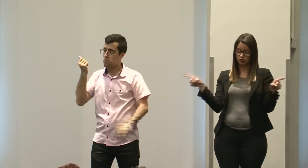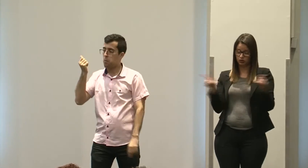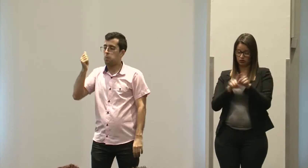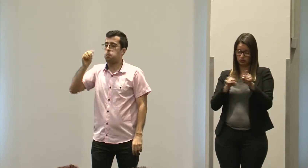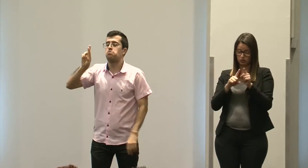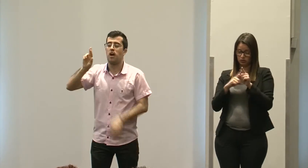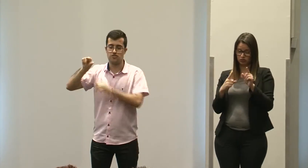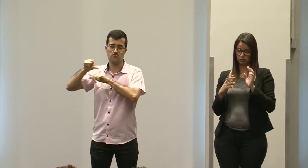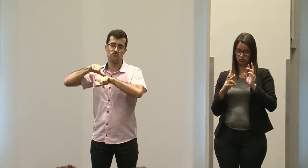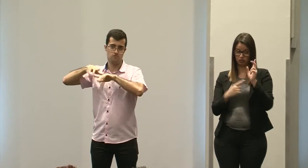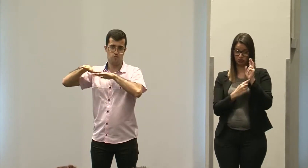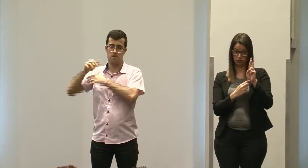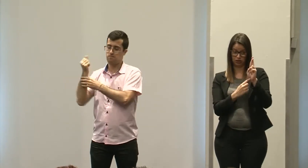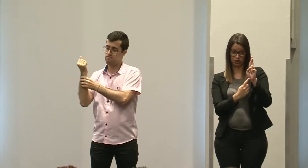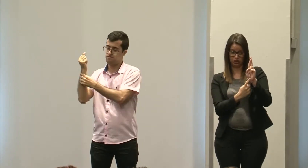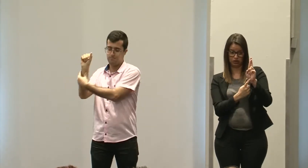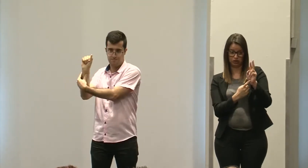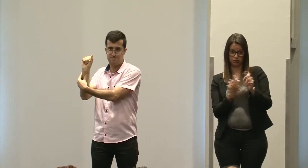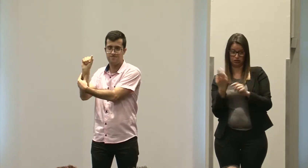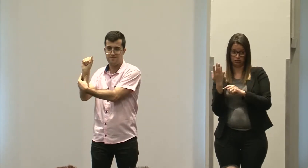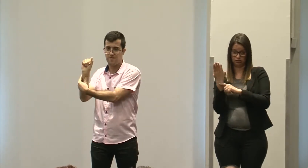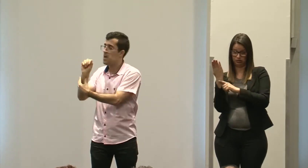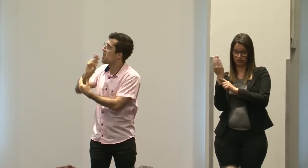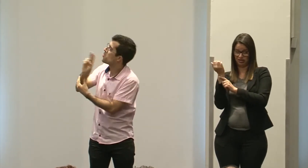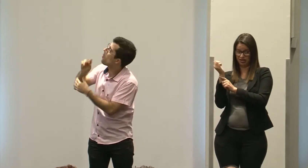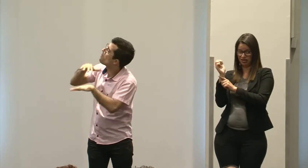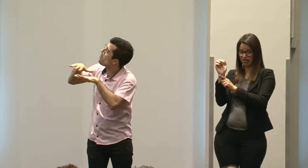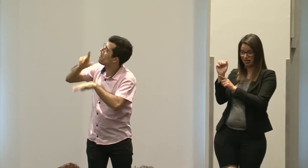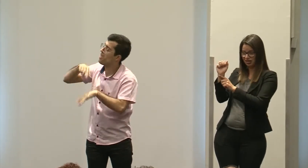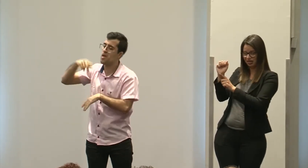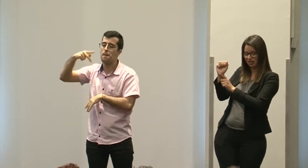o movimento ocorre dessa forma.